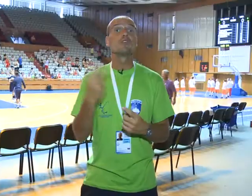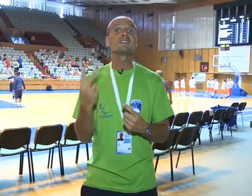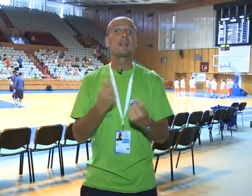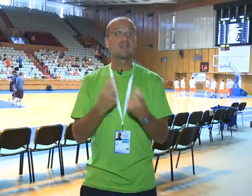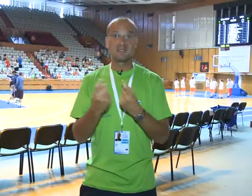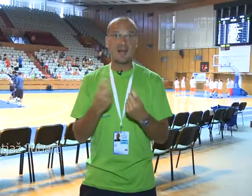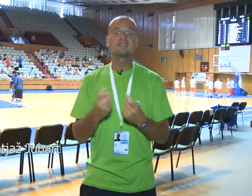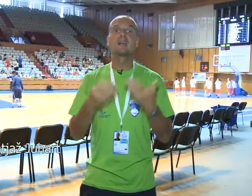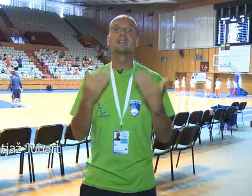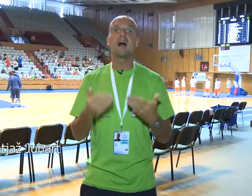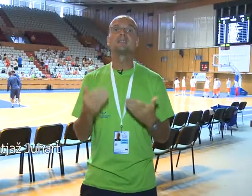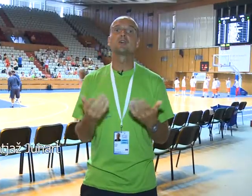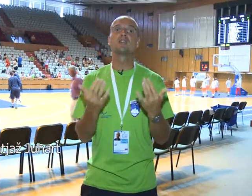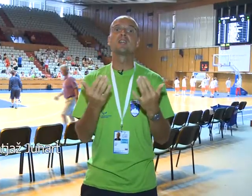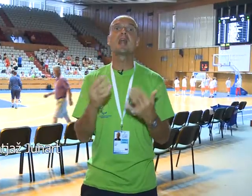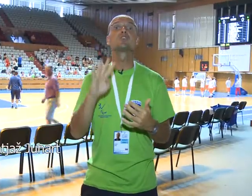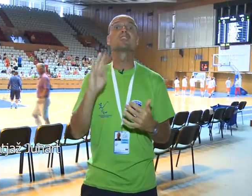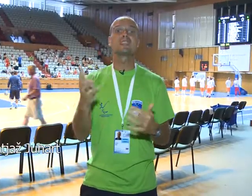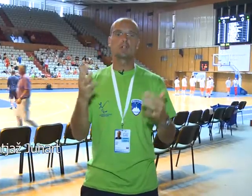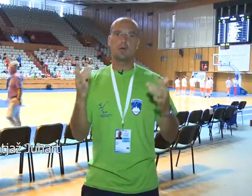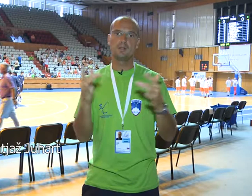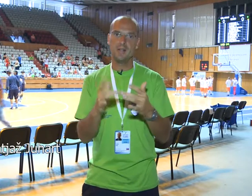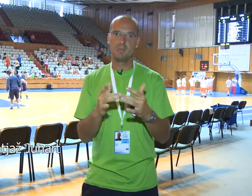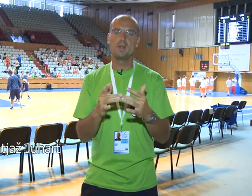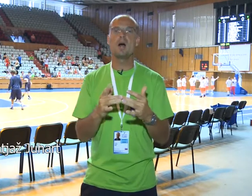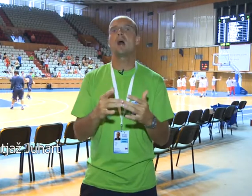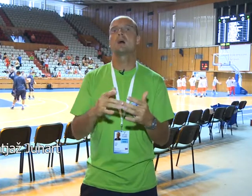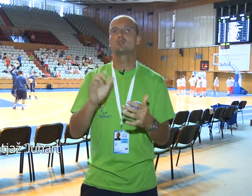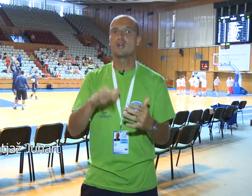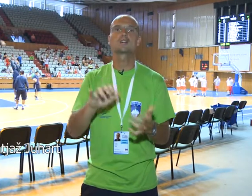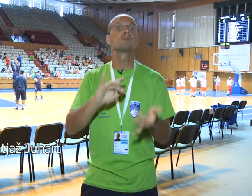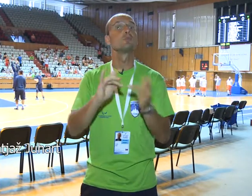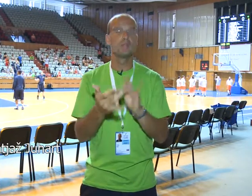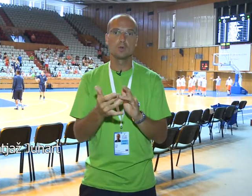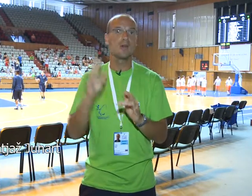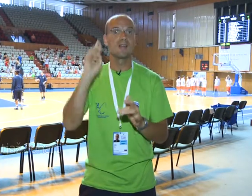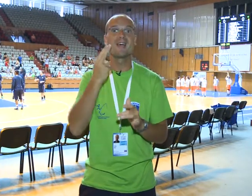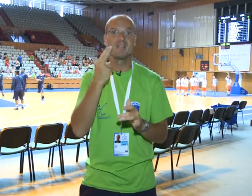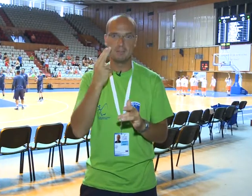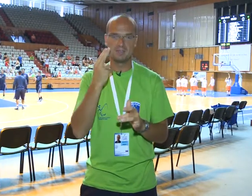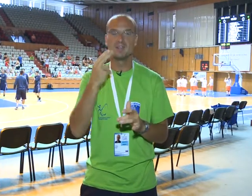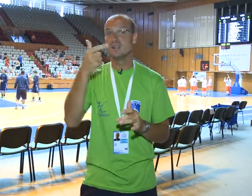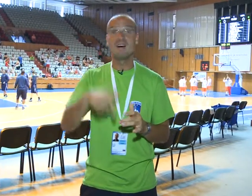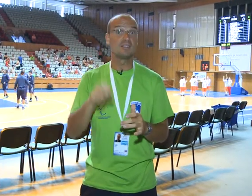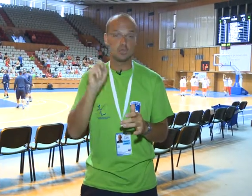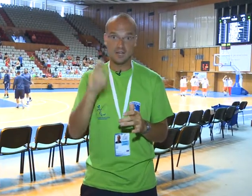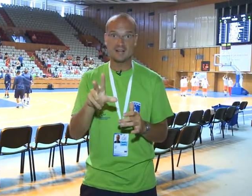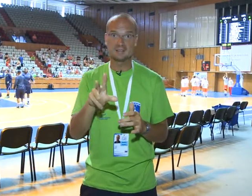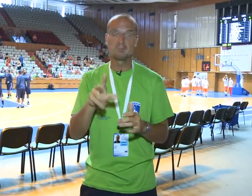Slovenska reprezentanca je danes odigrala četrto tekmo na košarkaškem turnirju na Deaflympics 2013.